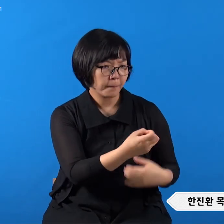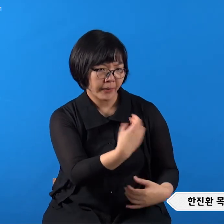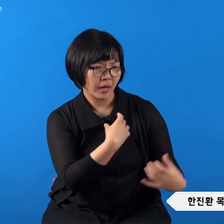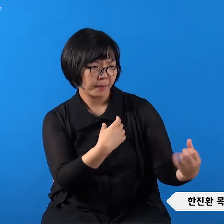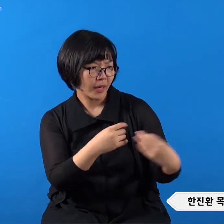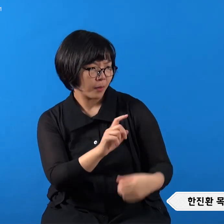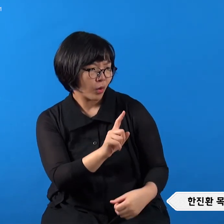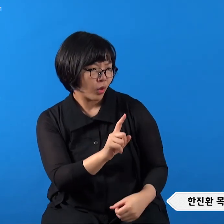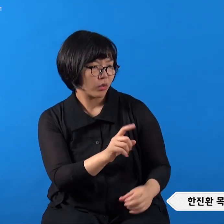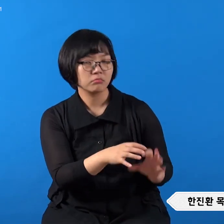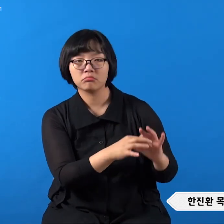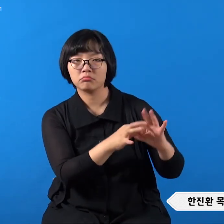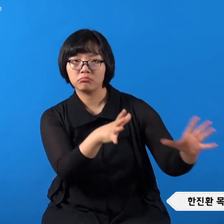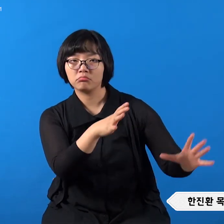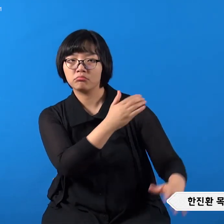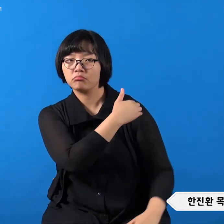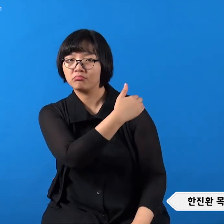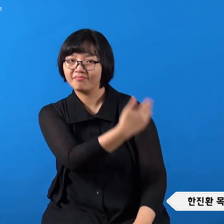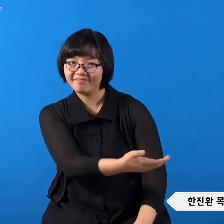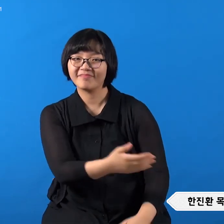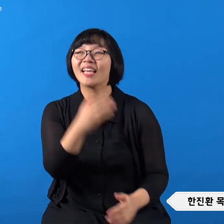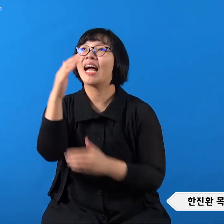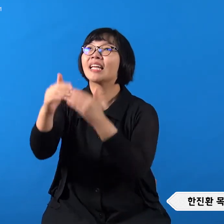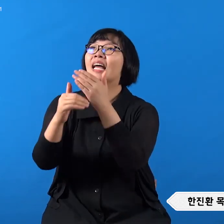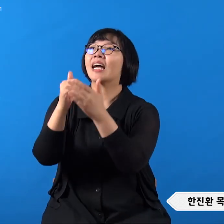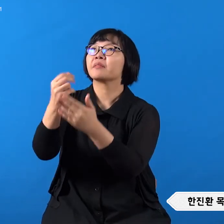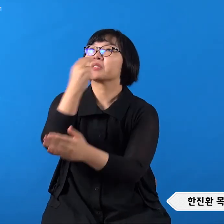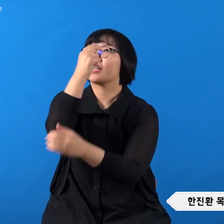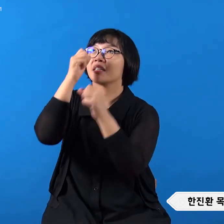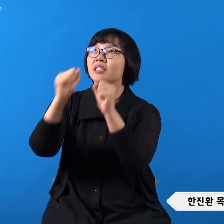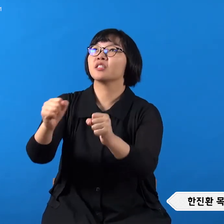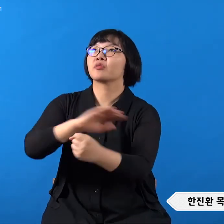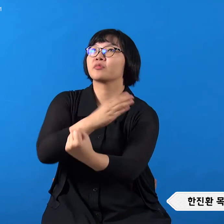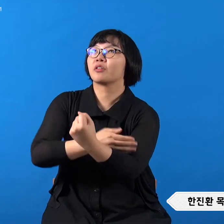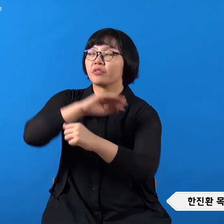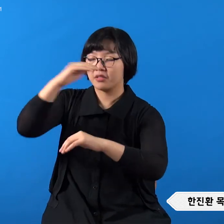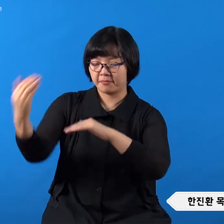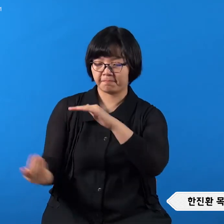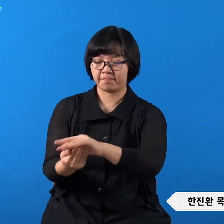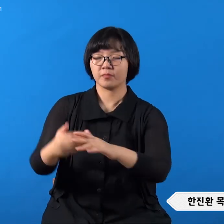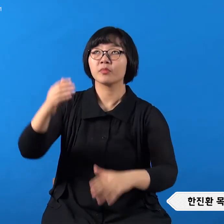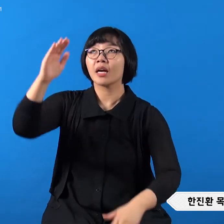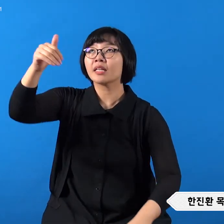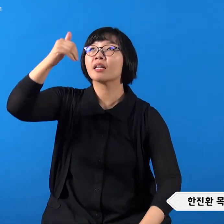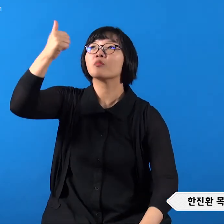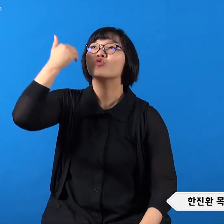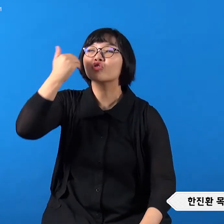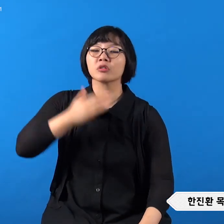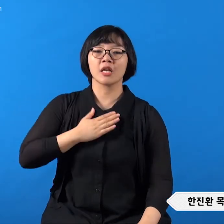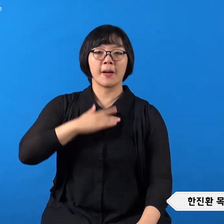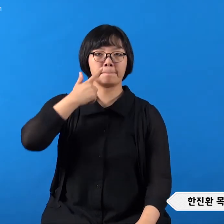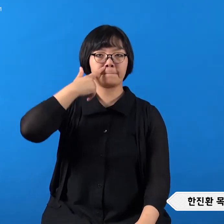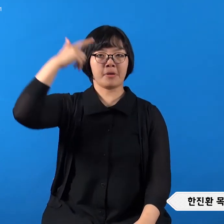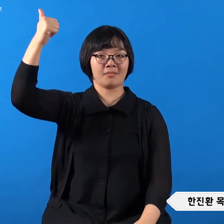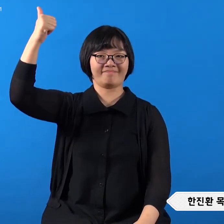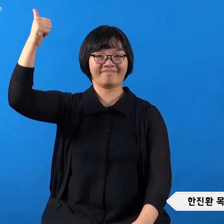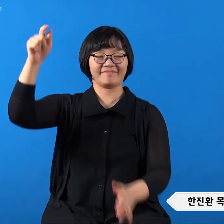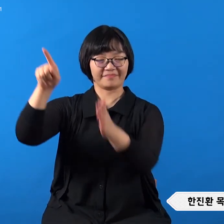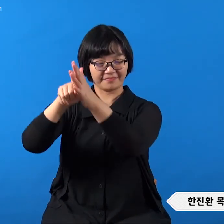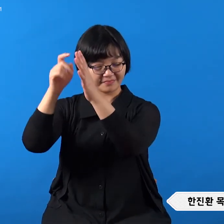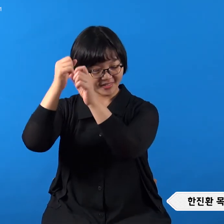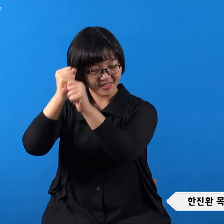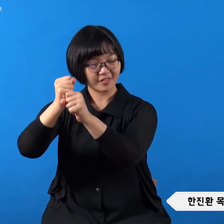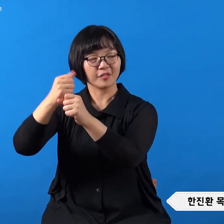하든지, 그것보다도 하늘 아버지 살아계시고 전능하신 아버지, 내 아버지 되신 걸 믿고 그 아버지와 더불어